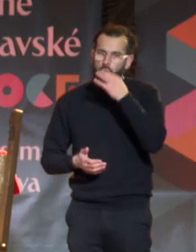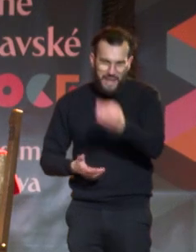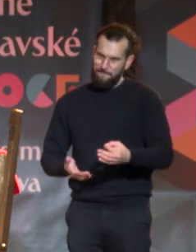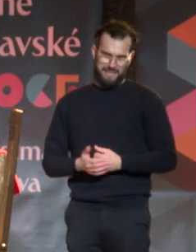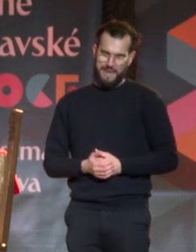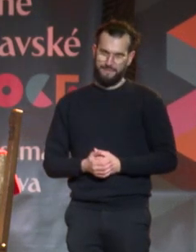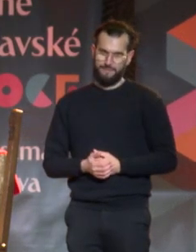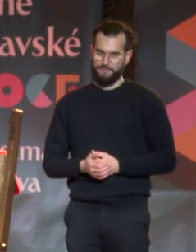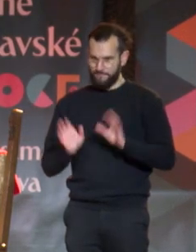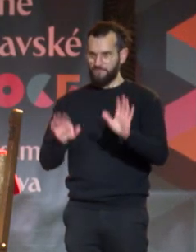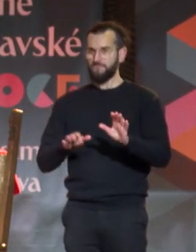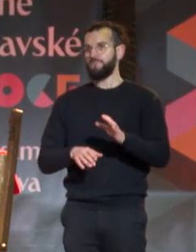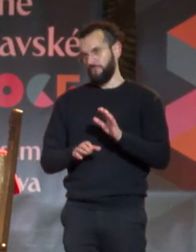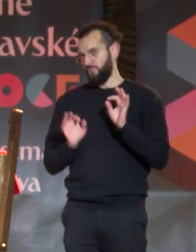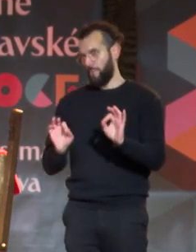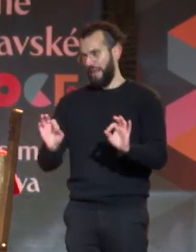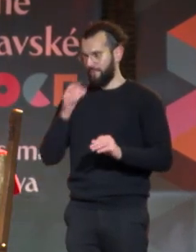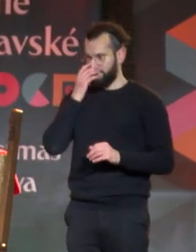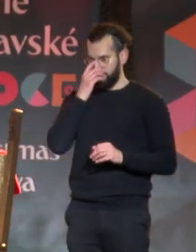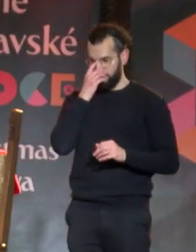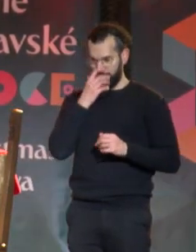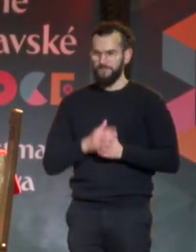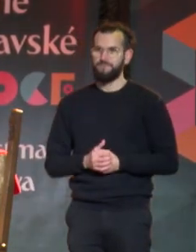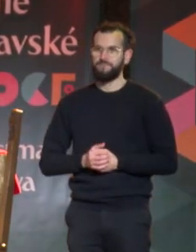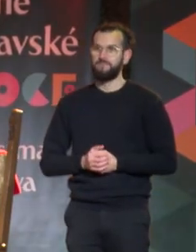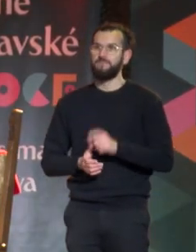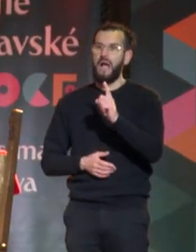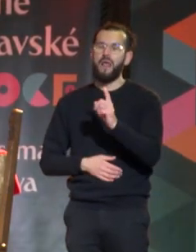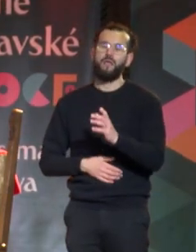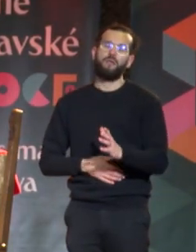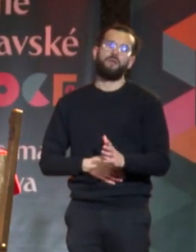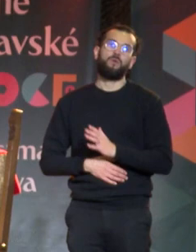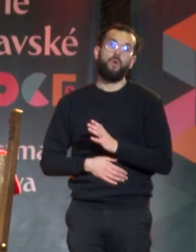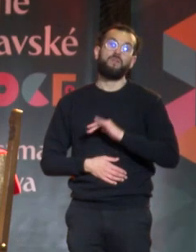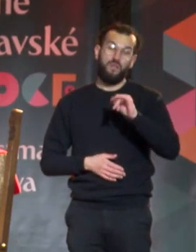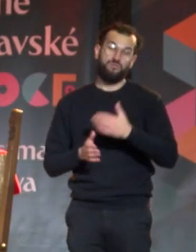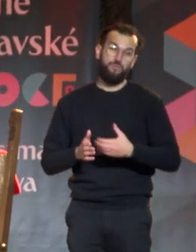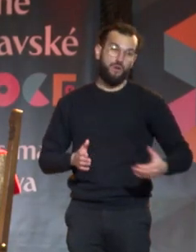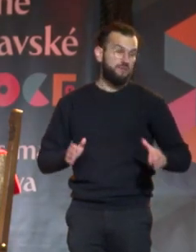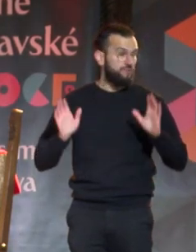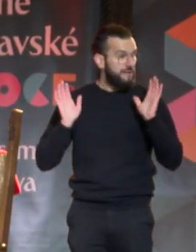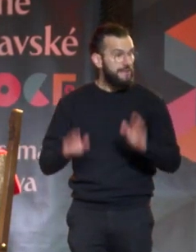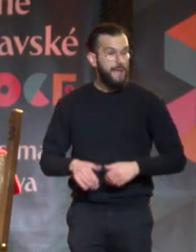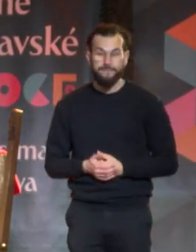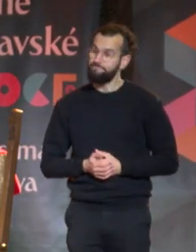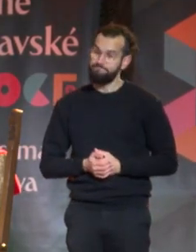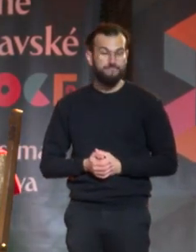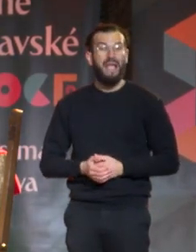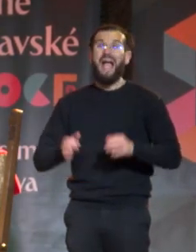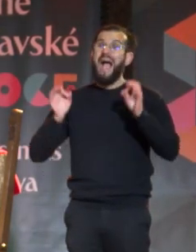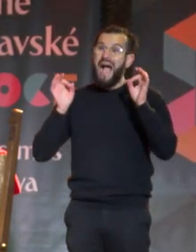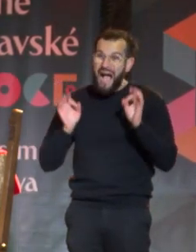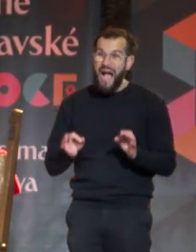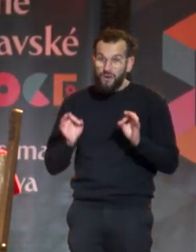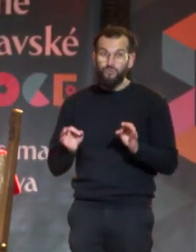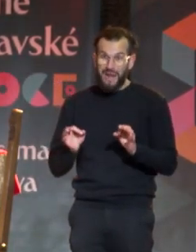Ďalej sa nevypituje, čo je fajn. Lenže katastrofy sa týmto ani zďaleka nekončia. Práve prechádzame